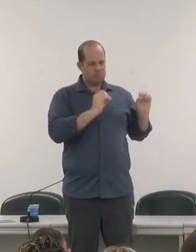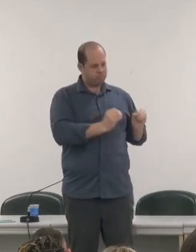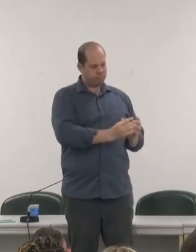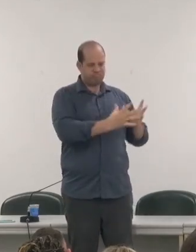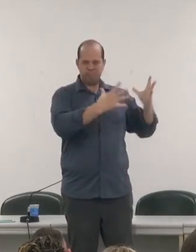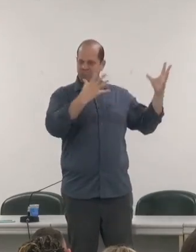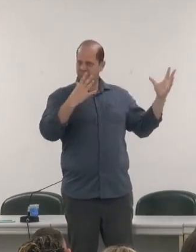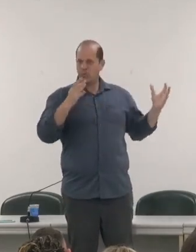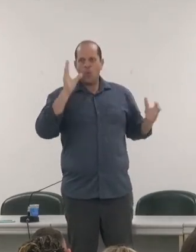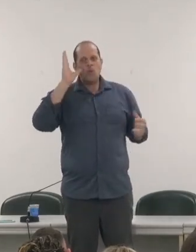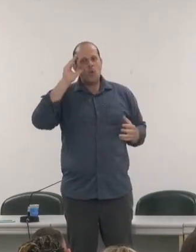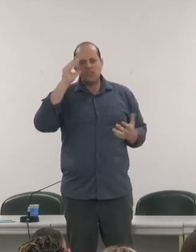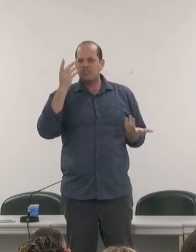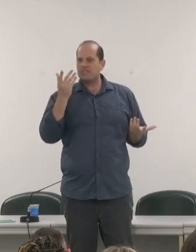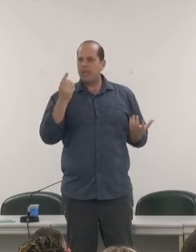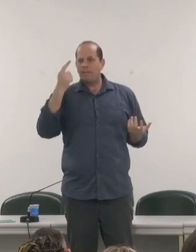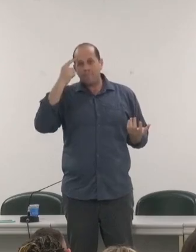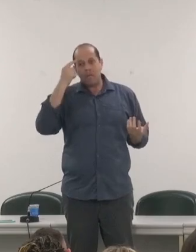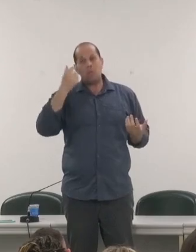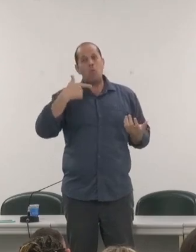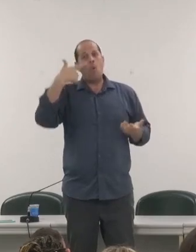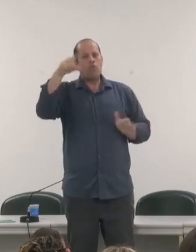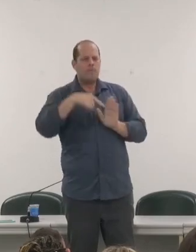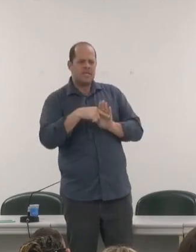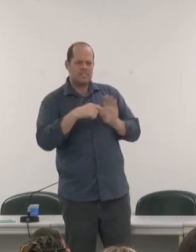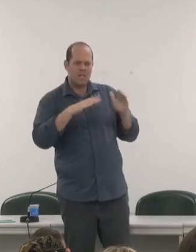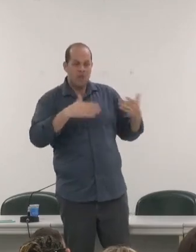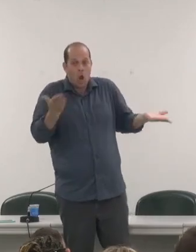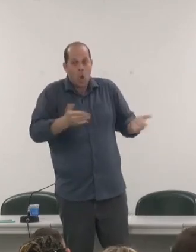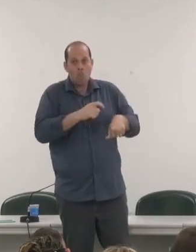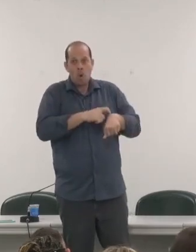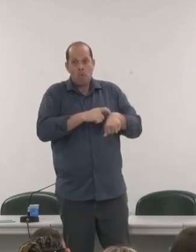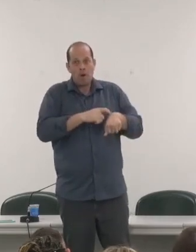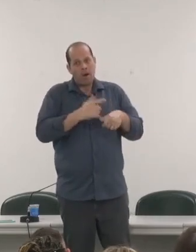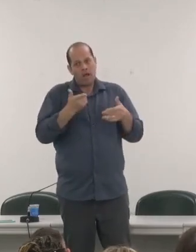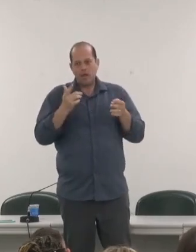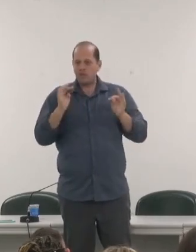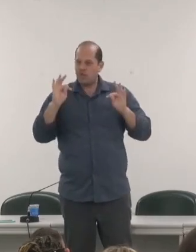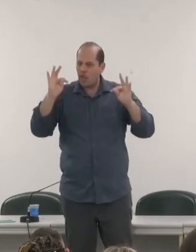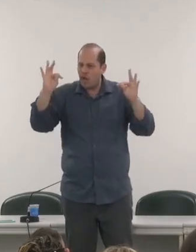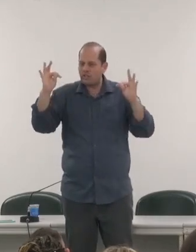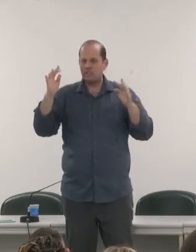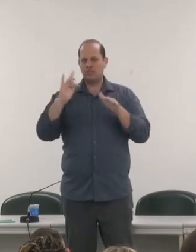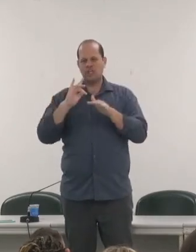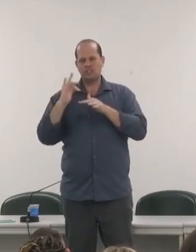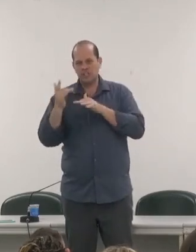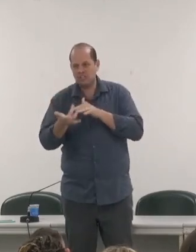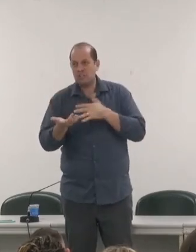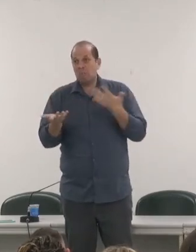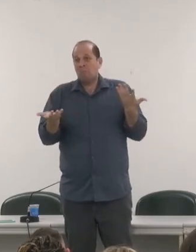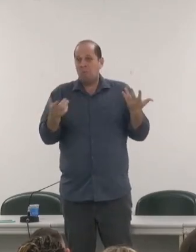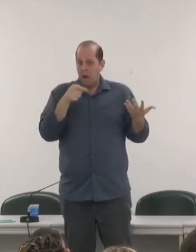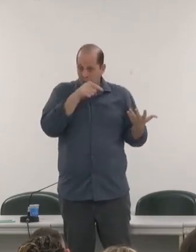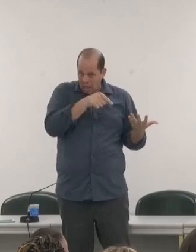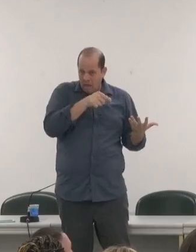que convivem, né? Não há um processo educacional formalizado para que essa língua emergisse,